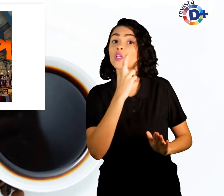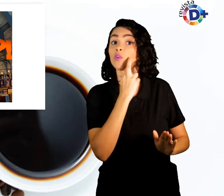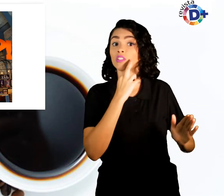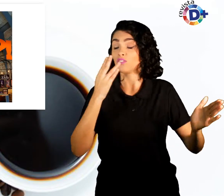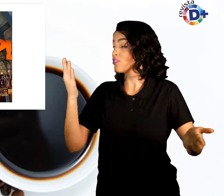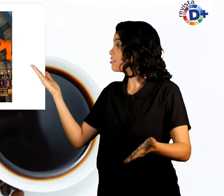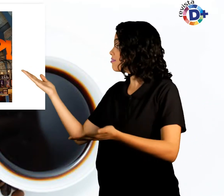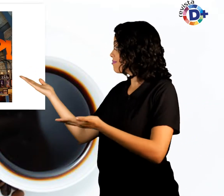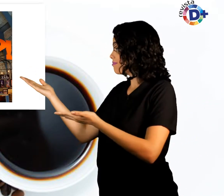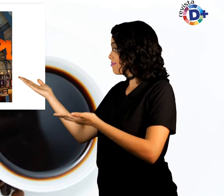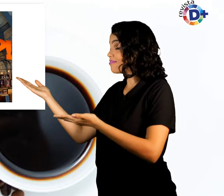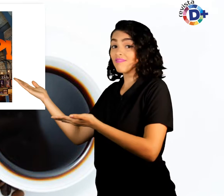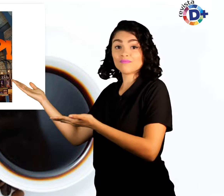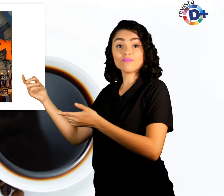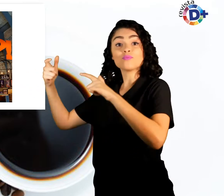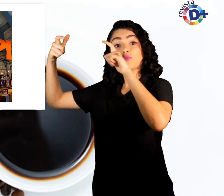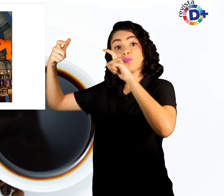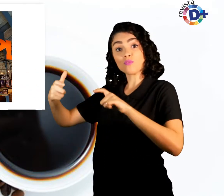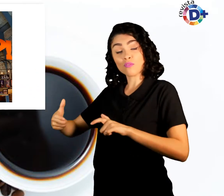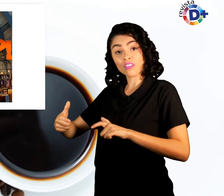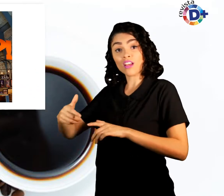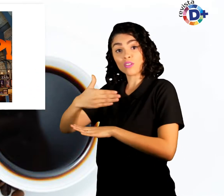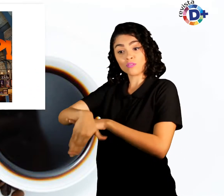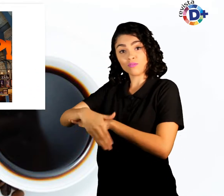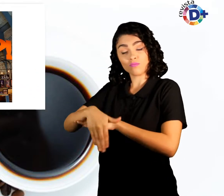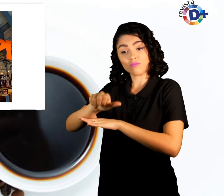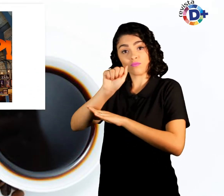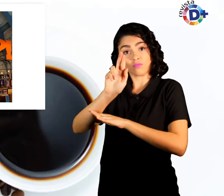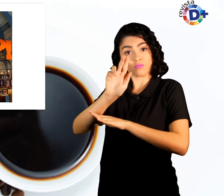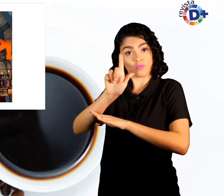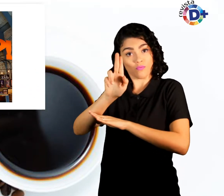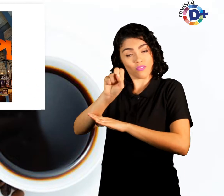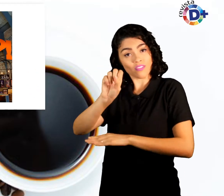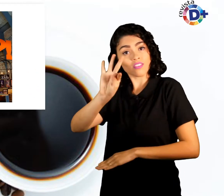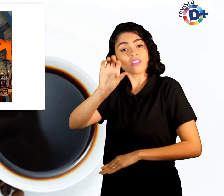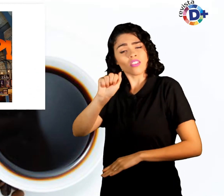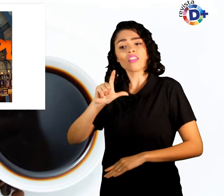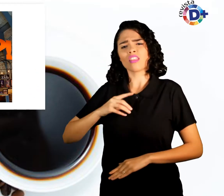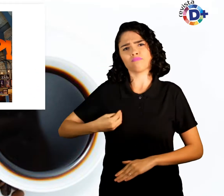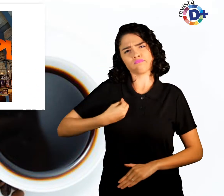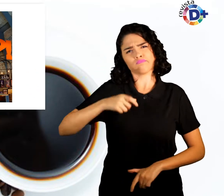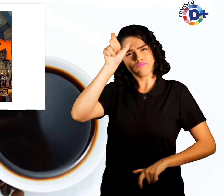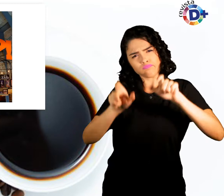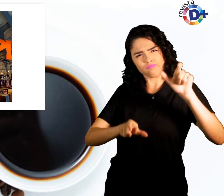localizado na rua augusta até a participação de personalidades como henrique